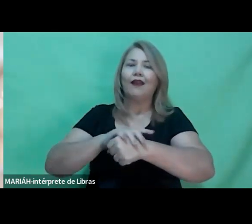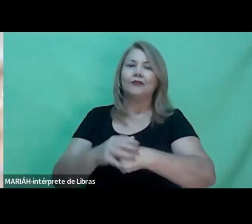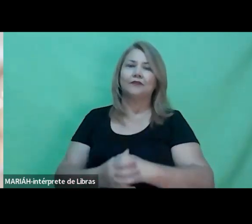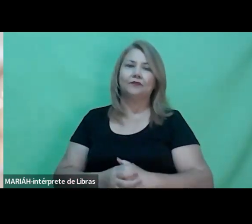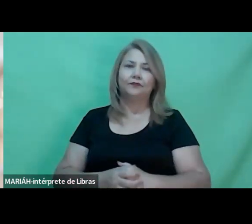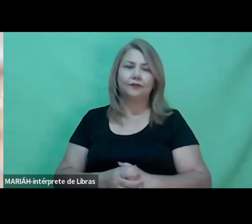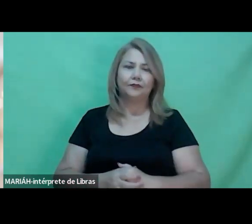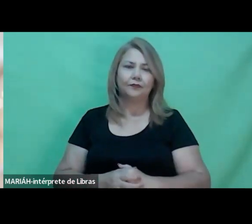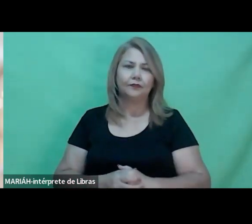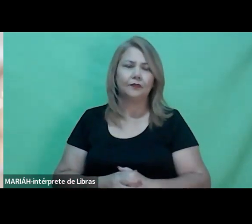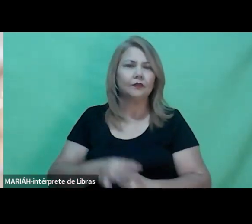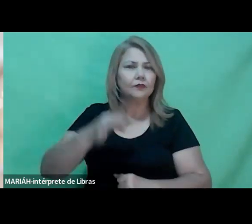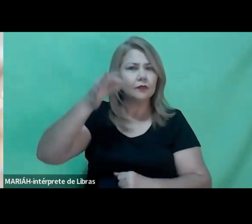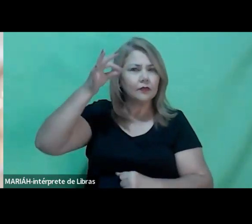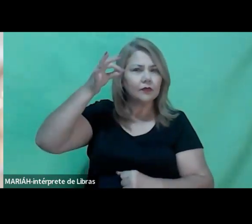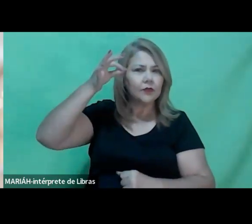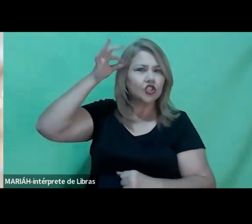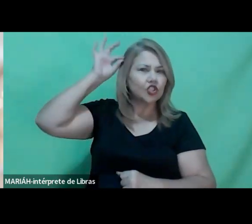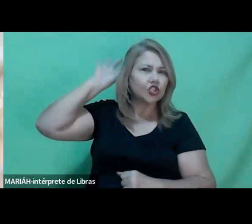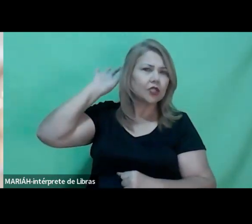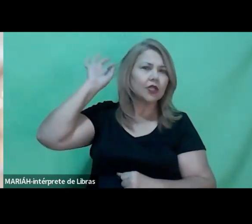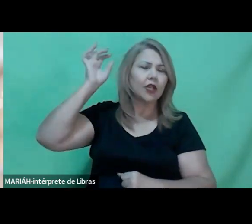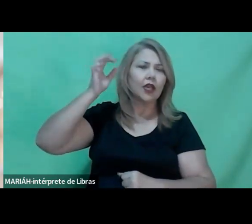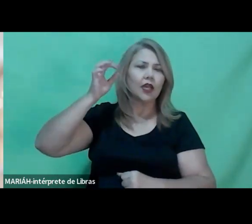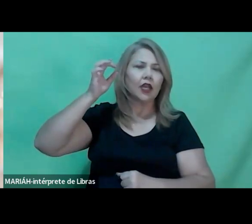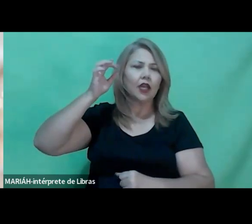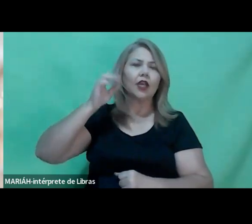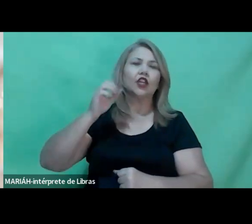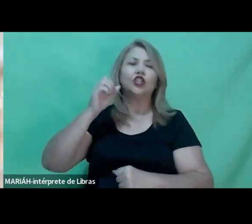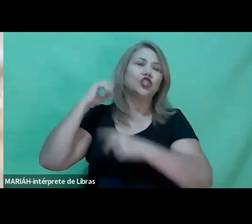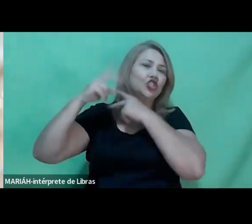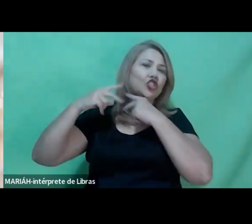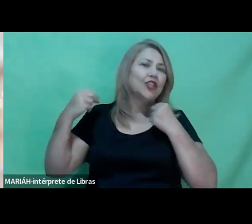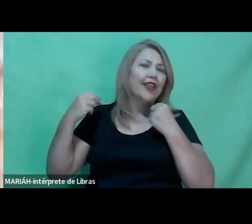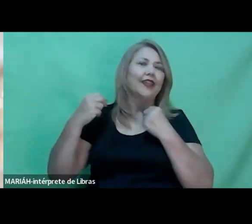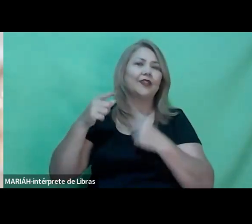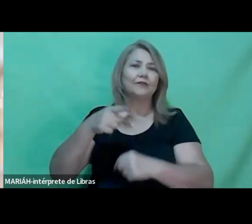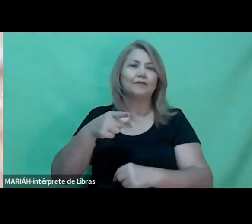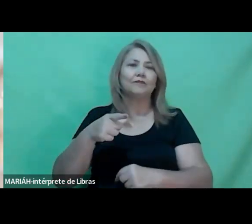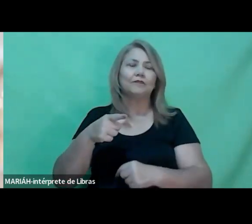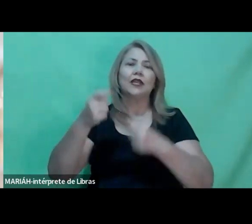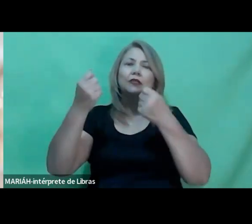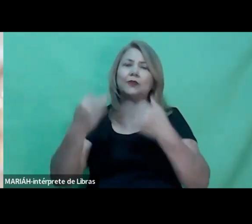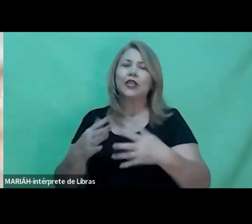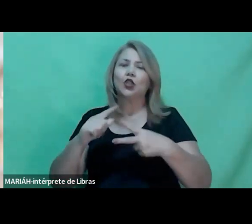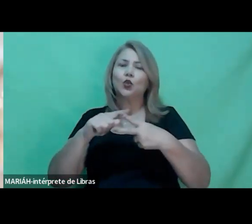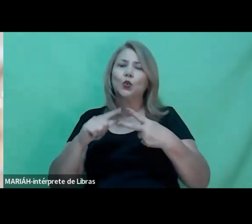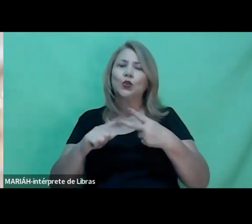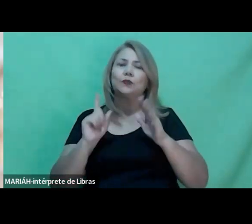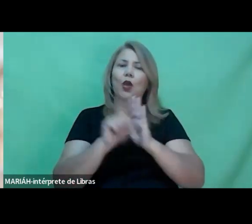sí quería tenemos doas preguntas Bravo Eso me alegra eso y un